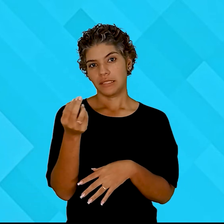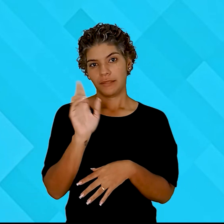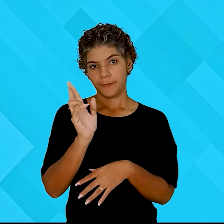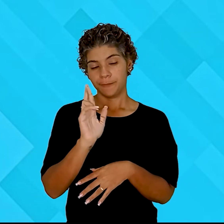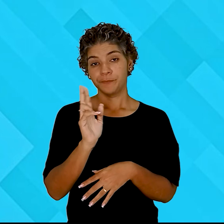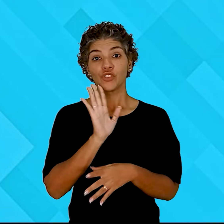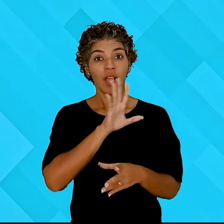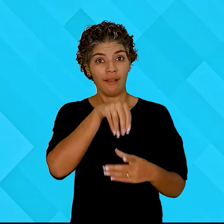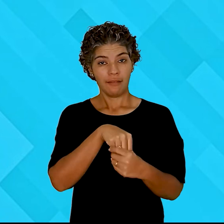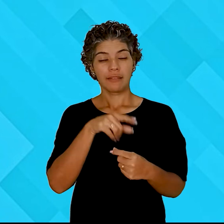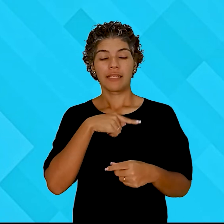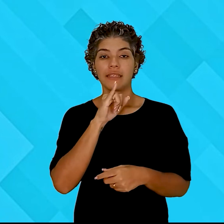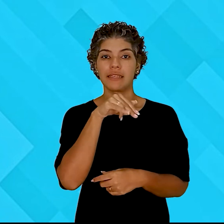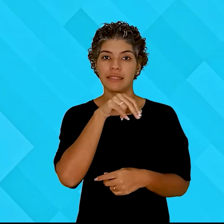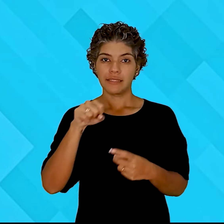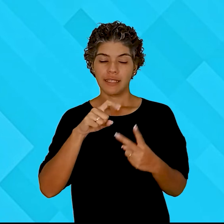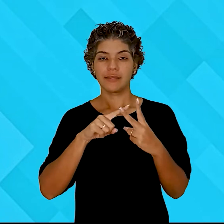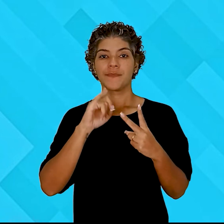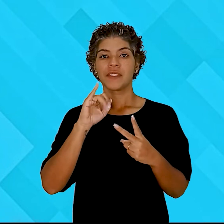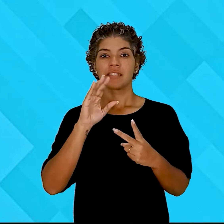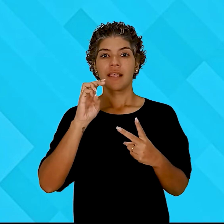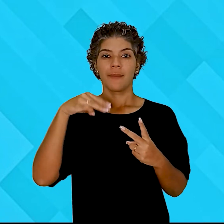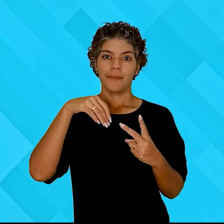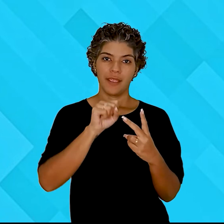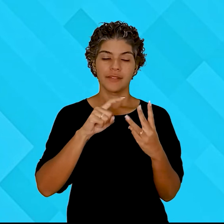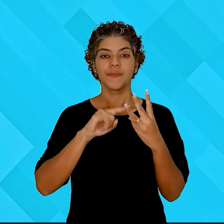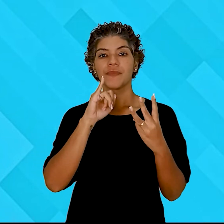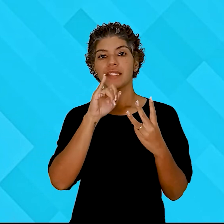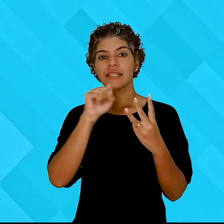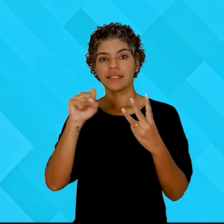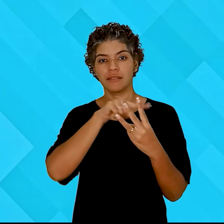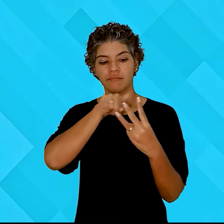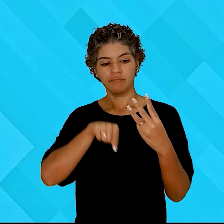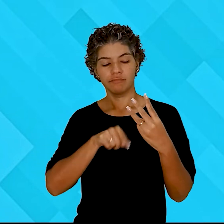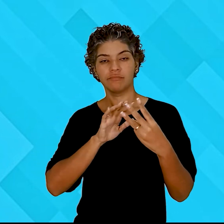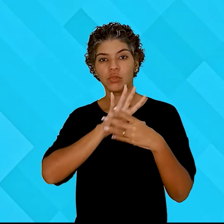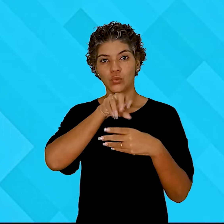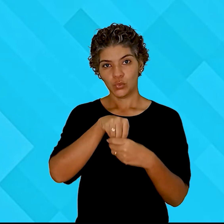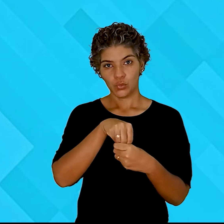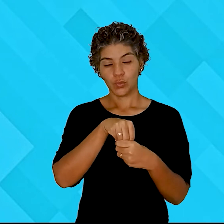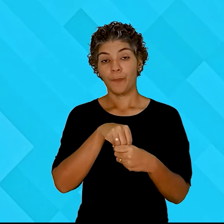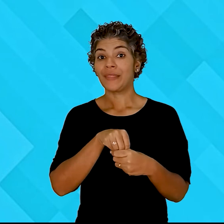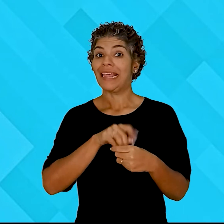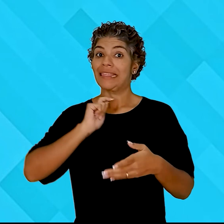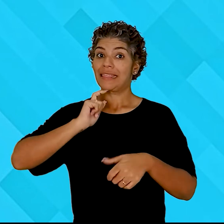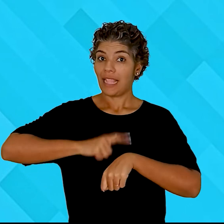INSS, ICMS e ISS. Então, é sempre bom ficar atento a isso, não há um custo de abertura, mas há um